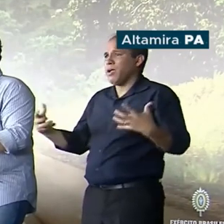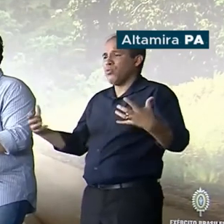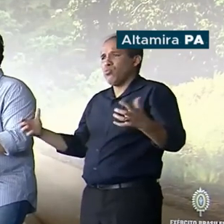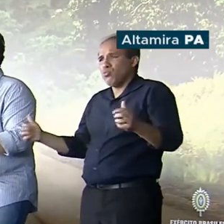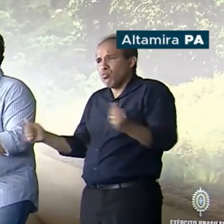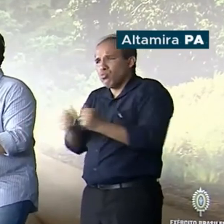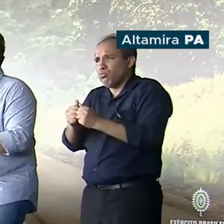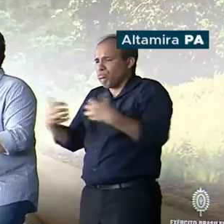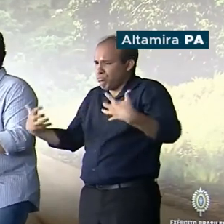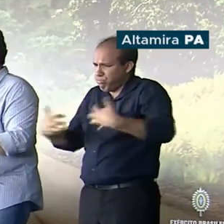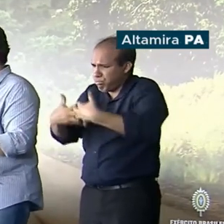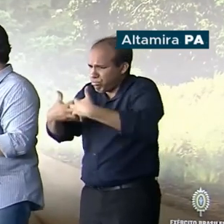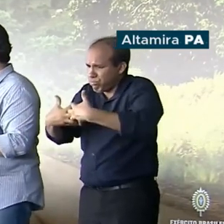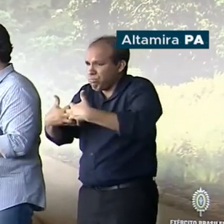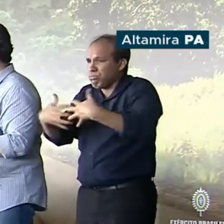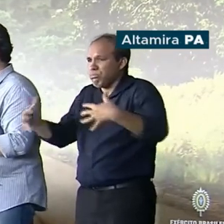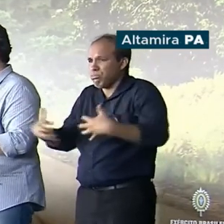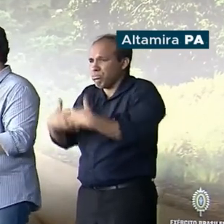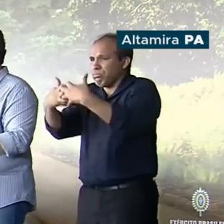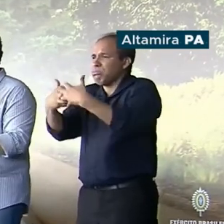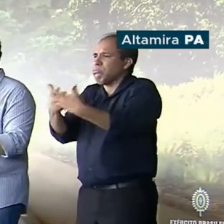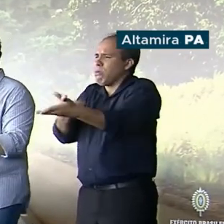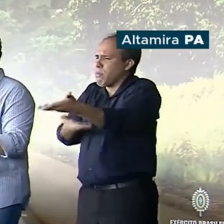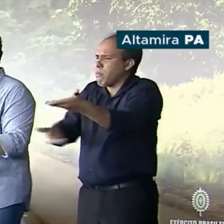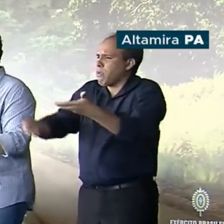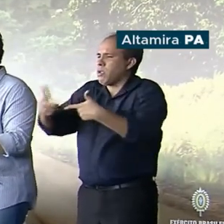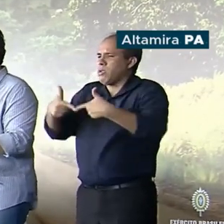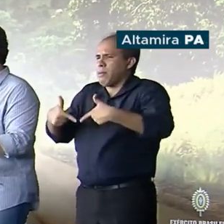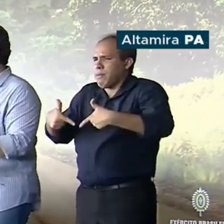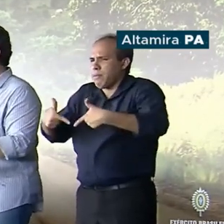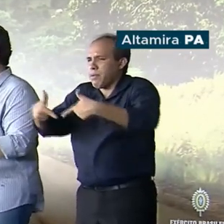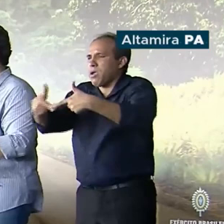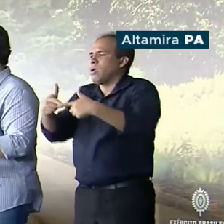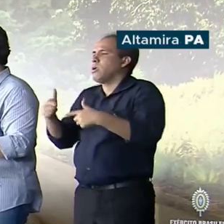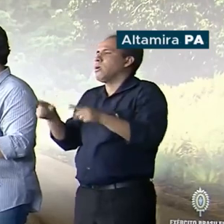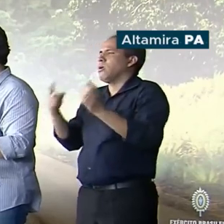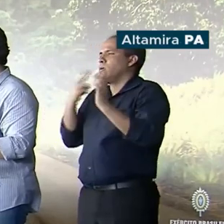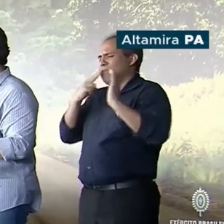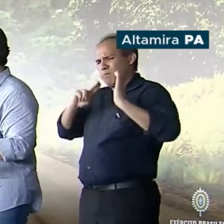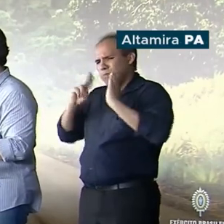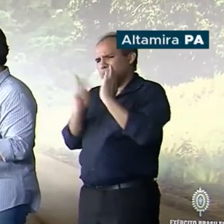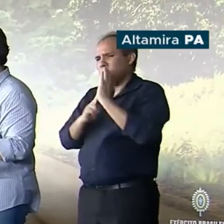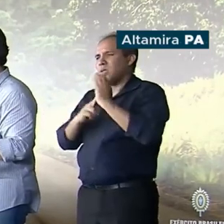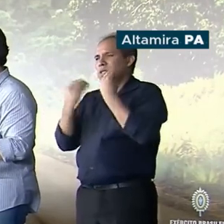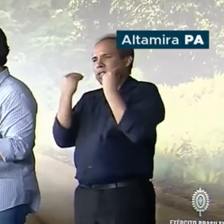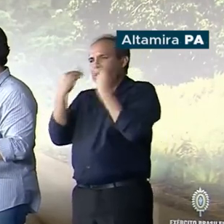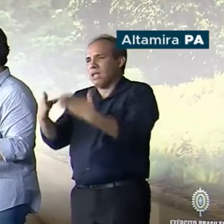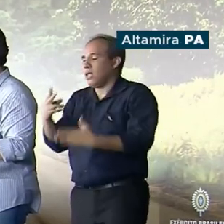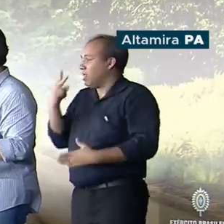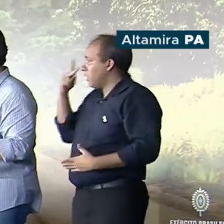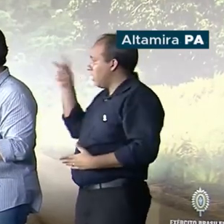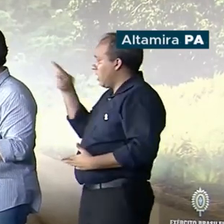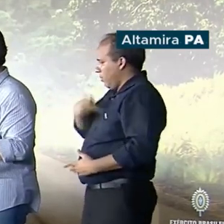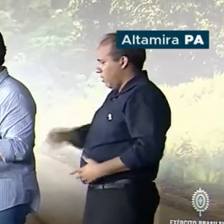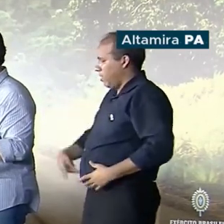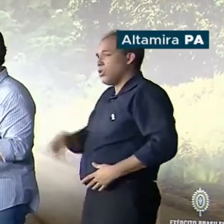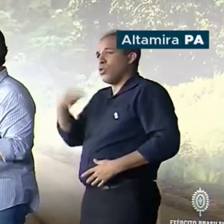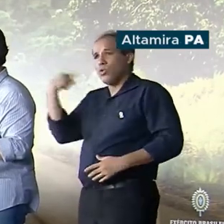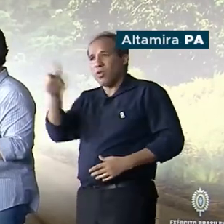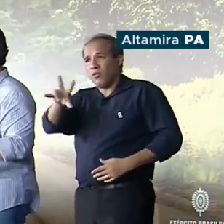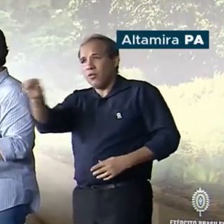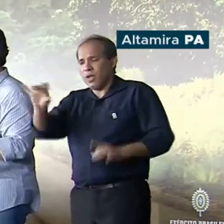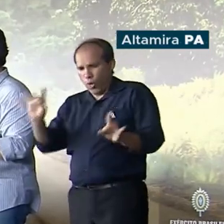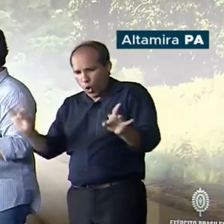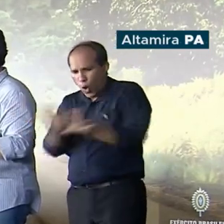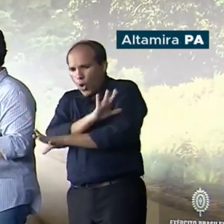E foi prometido naquela época, foi trazido para os caminhoneiros, foi trazido para o setor produtivo a promessa do presidente: nós vamos terminar